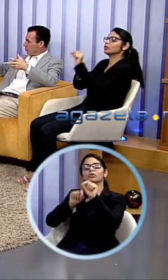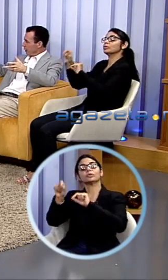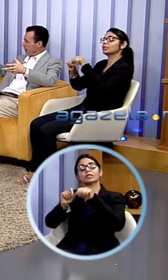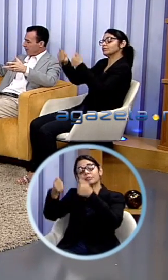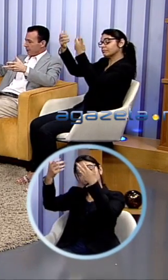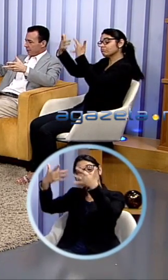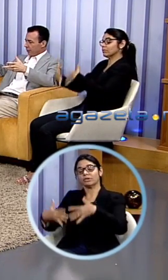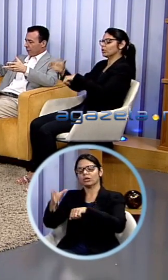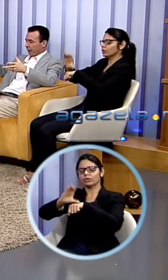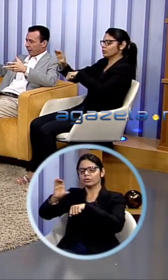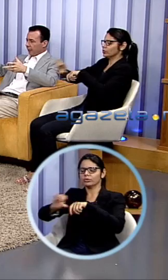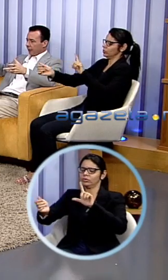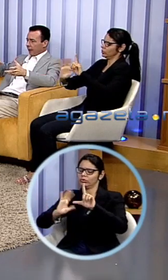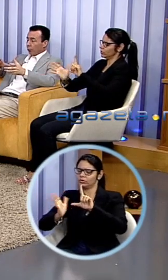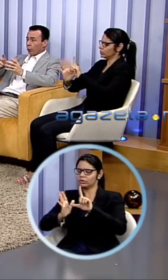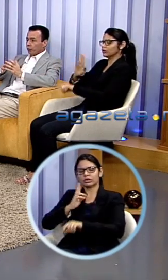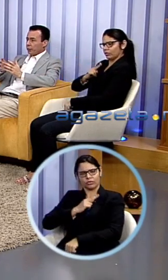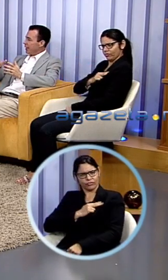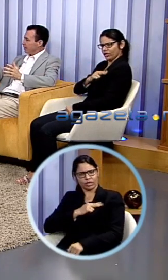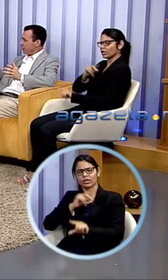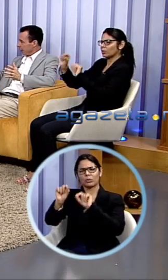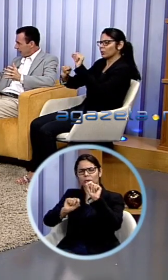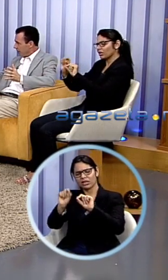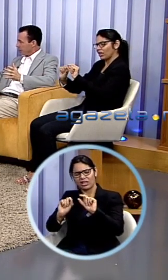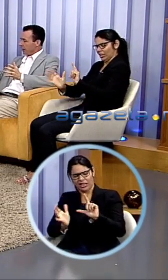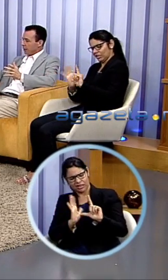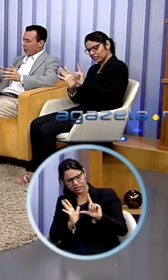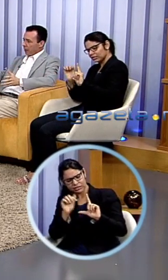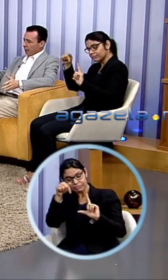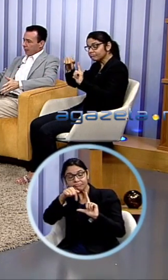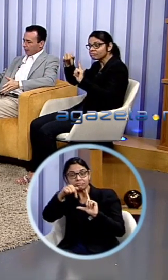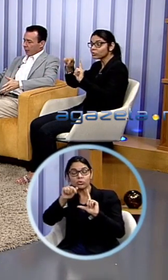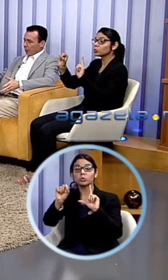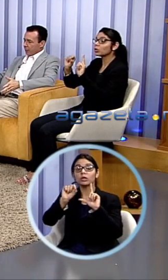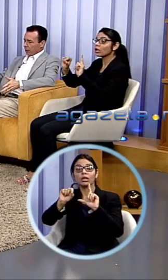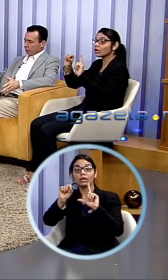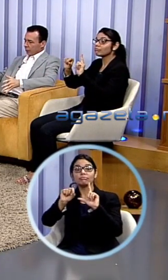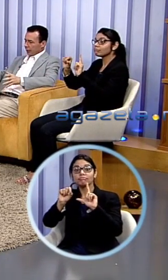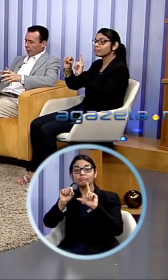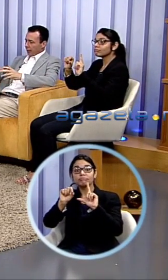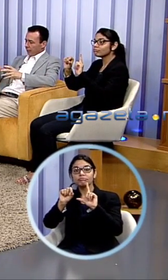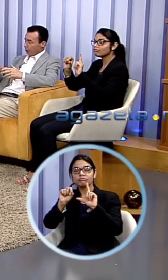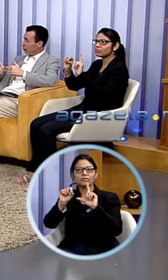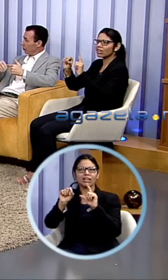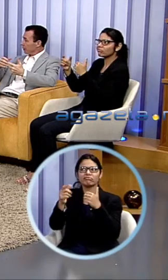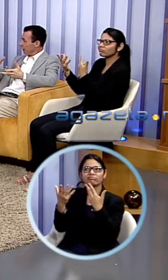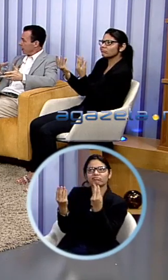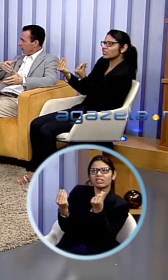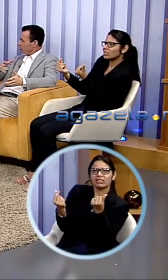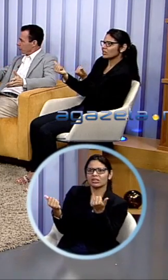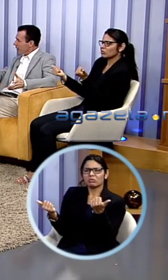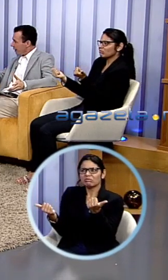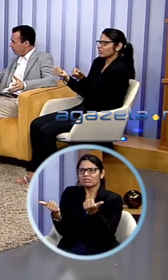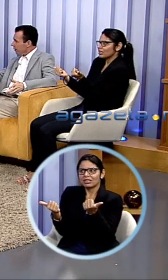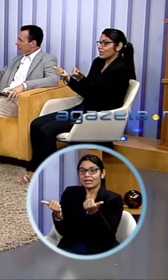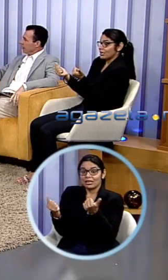curso de libras da UFAC é o curso de letras libras que é uma graduação que não é muito antiga né